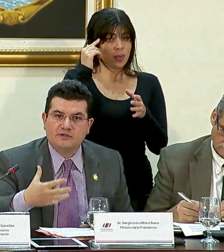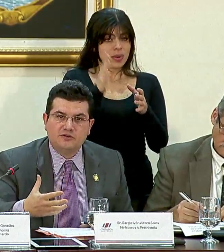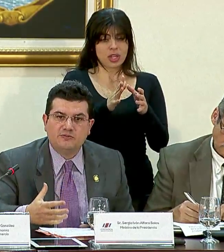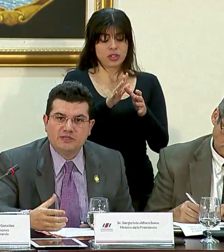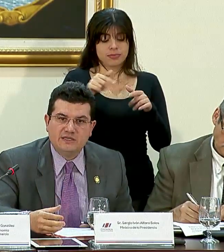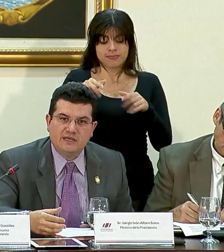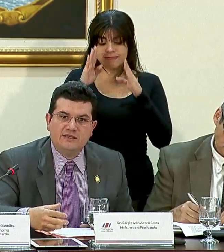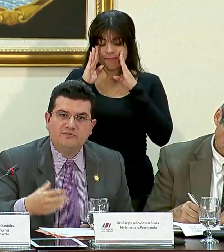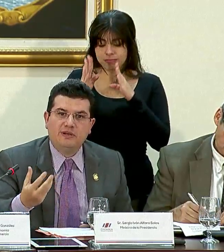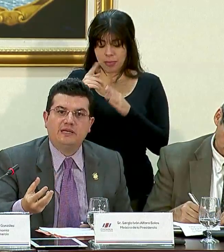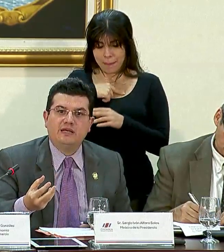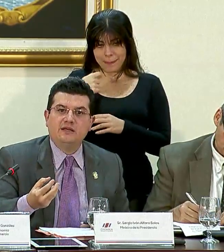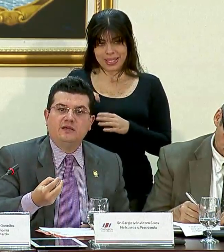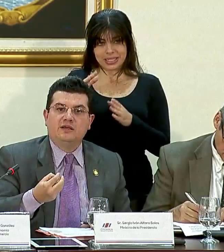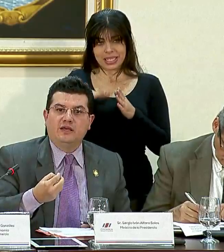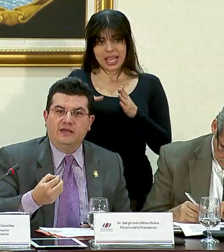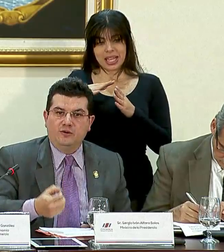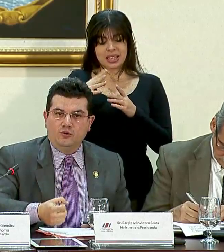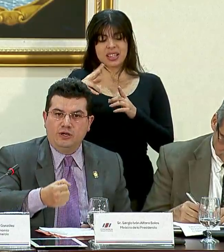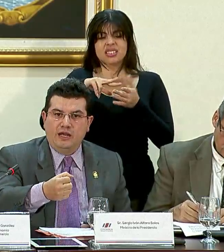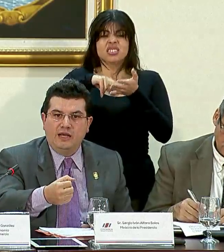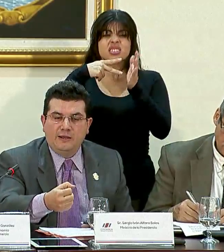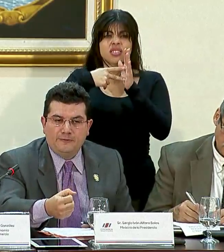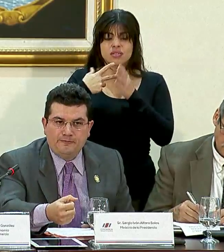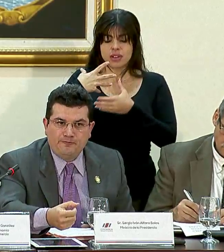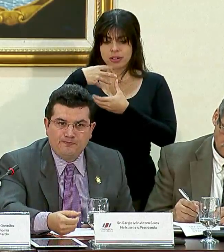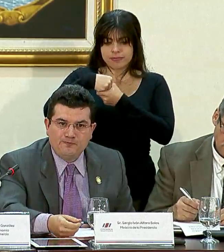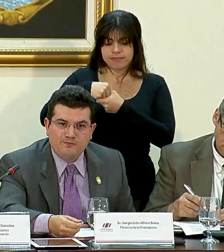la intervención del presidente implica